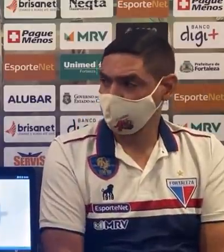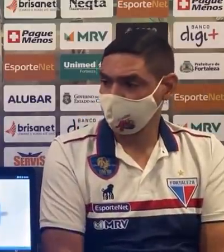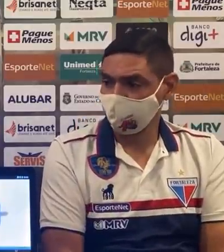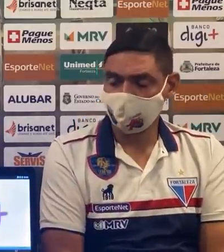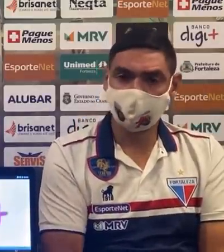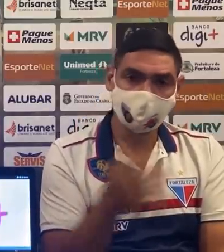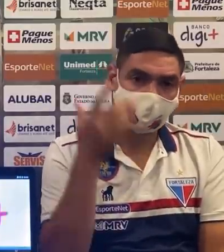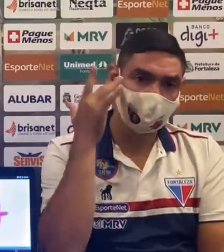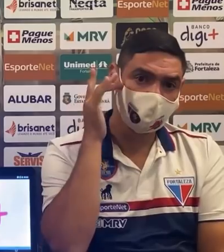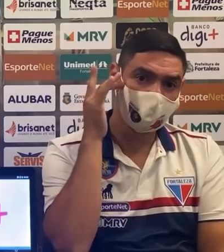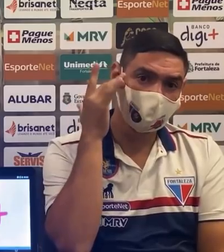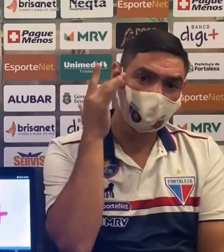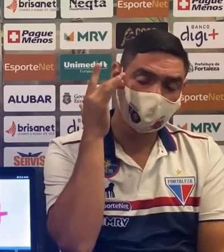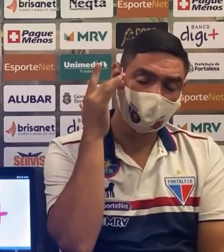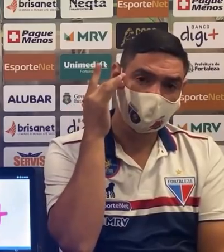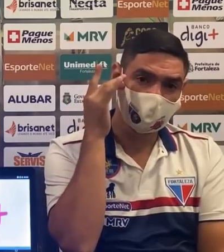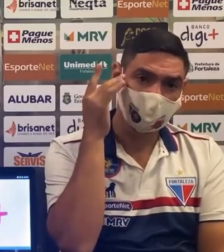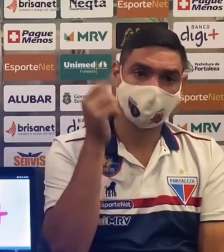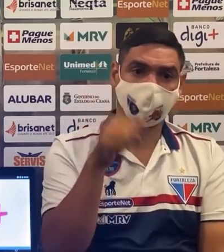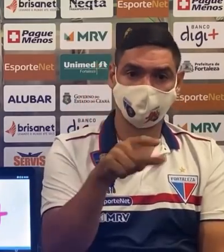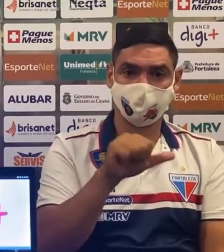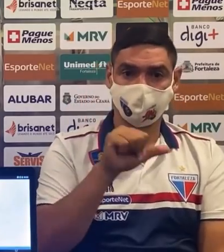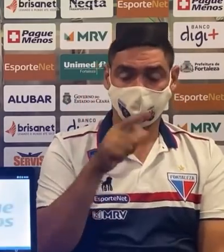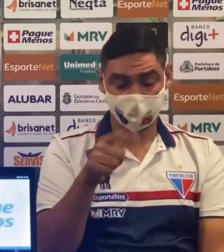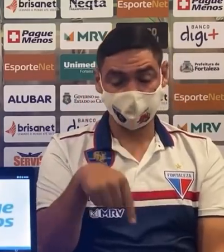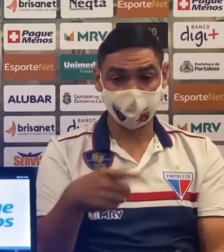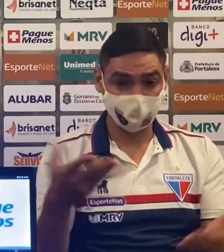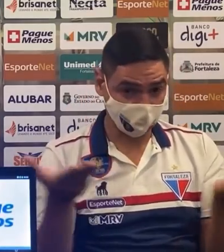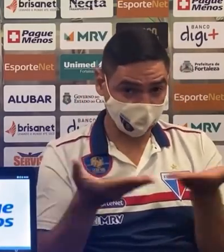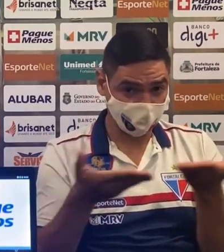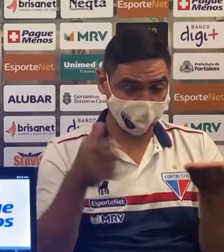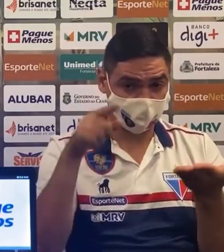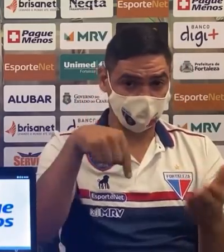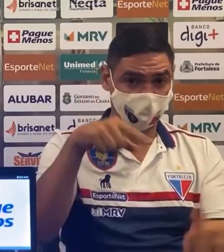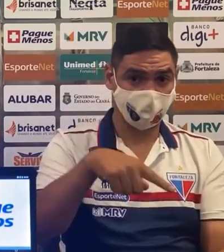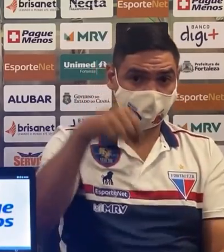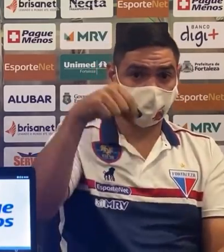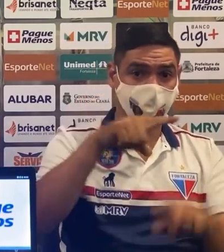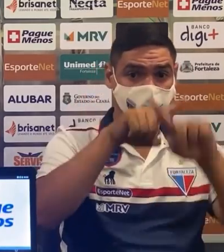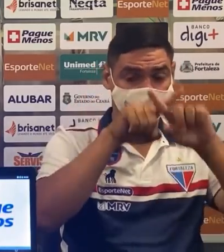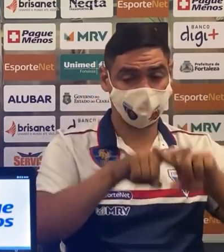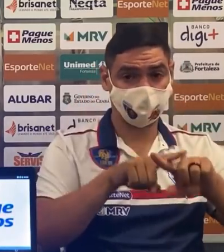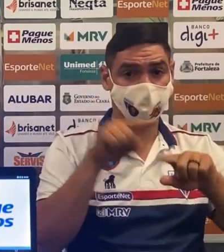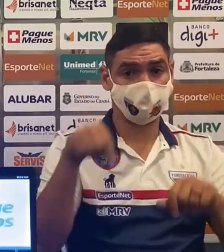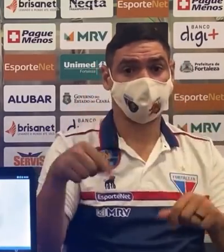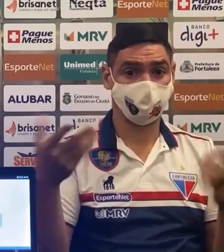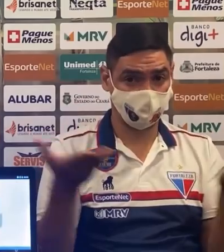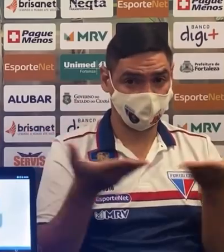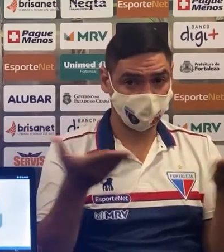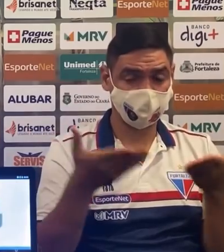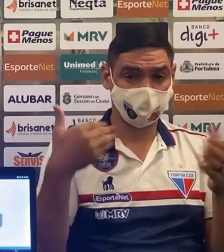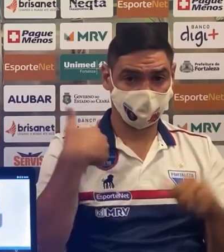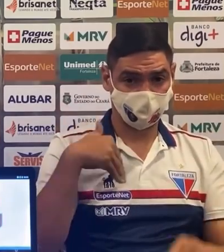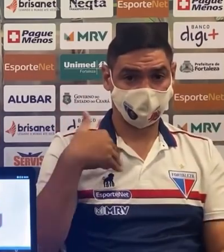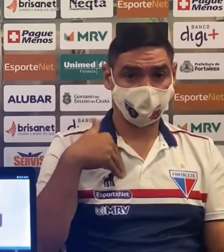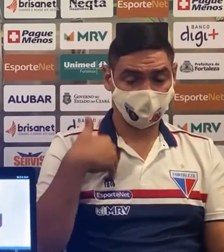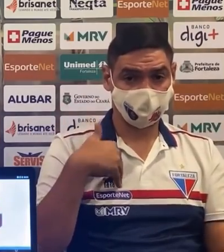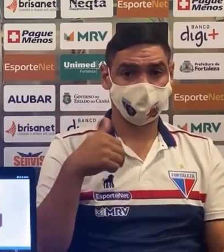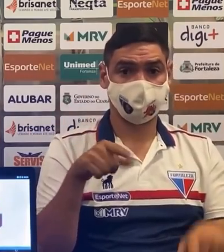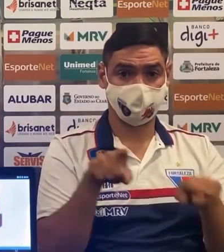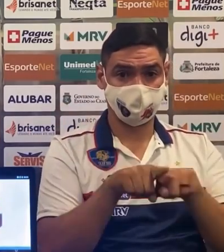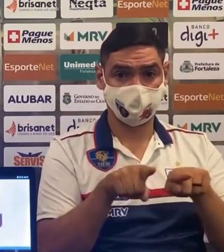gente fizer o recorte apenas desse jogo, e também concordo que o recorte do percentual